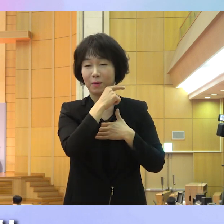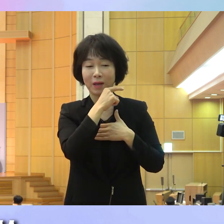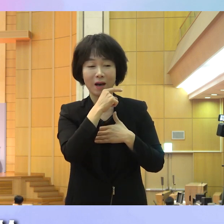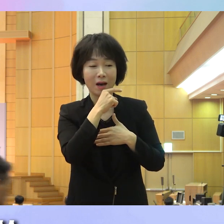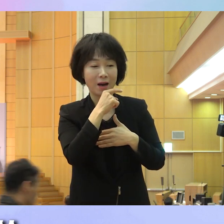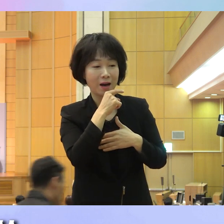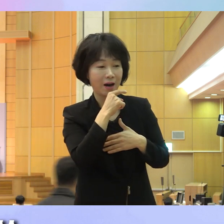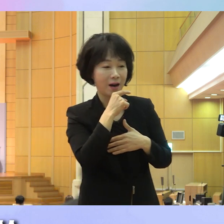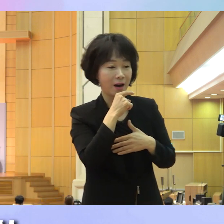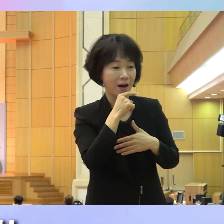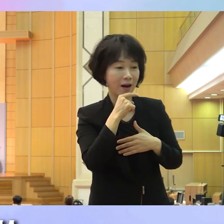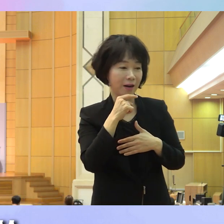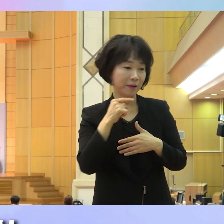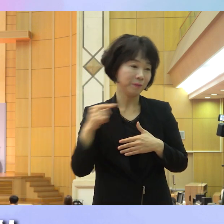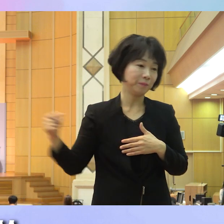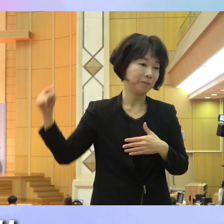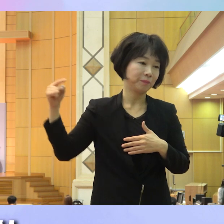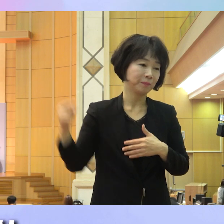피로다.